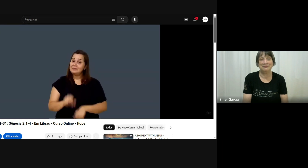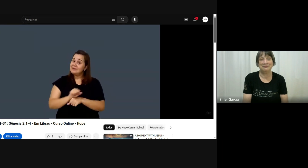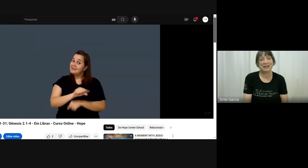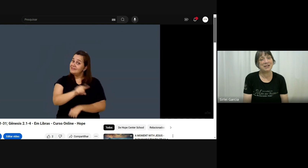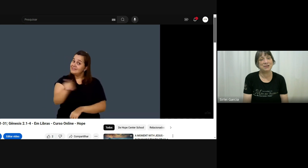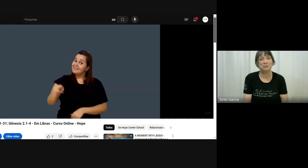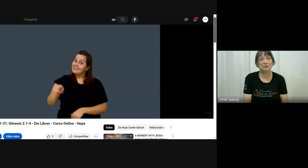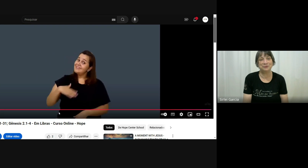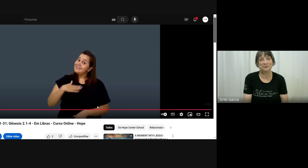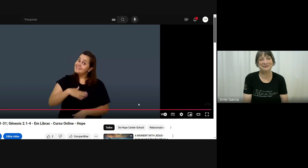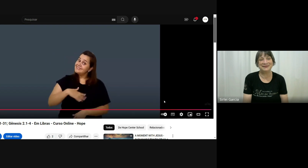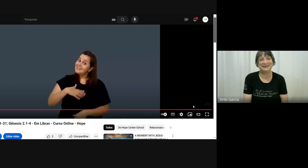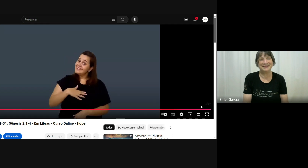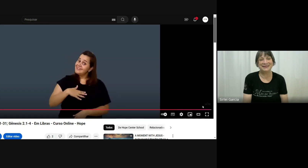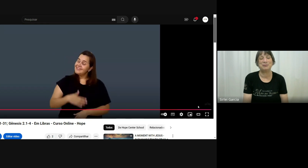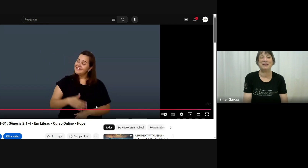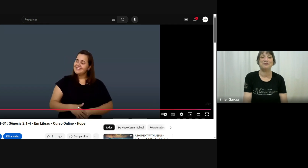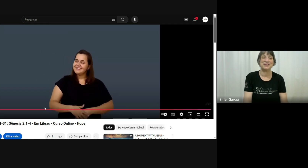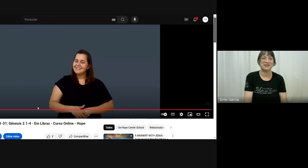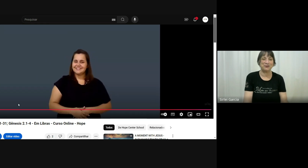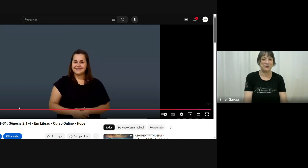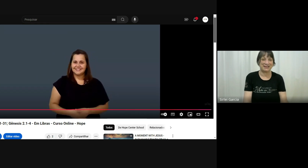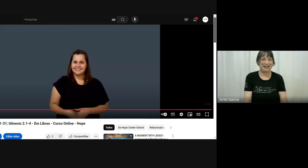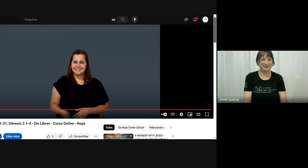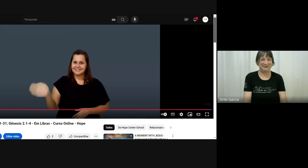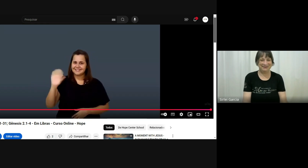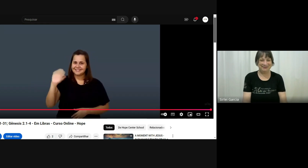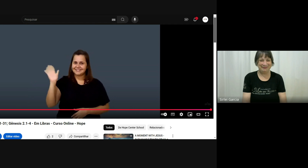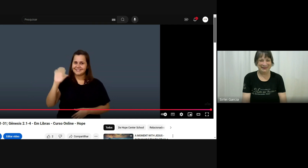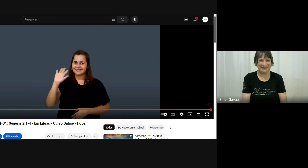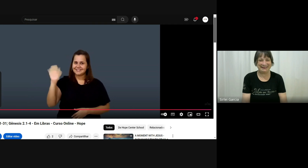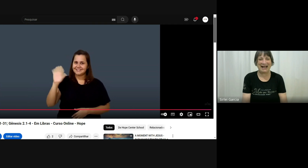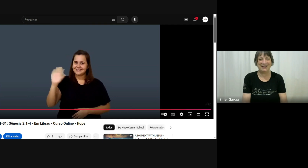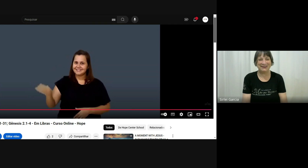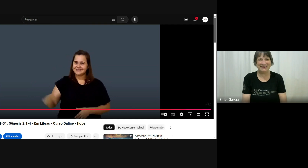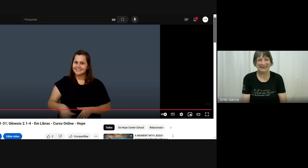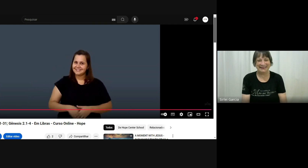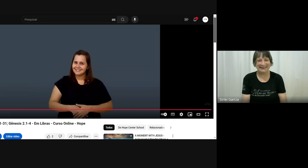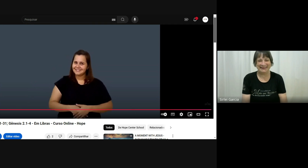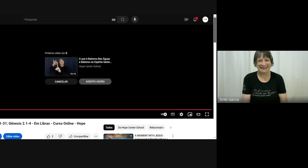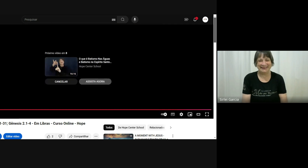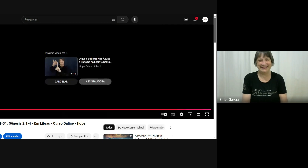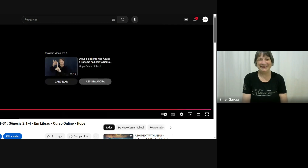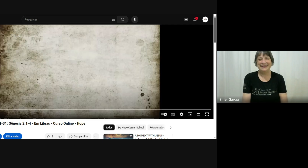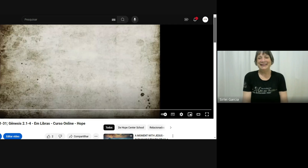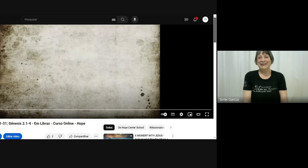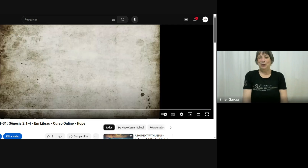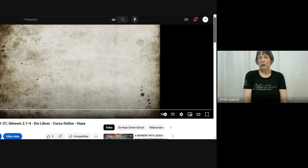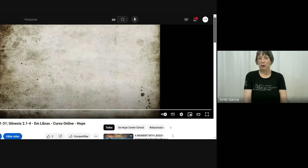criação do mundo. Espero que vocês tenham gostado. Tchau.